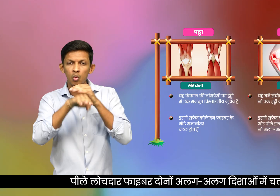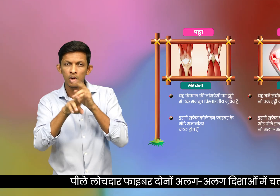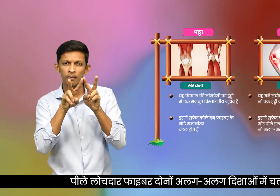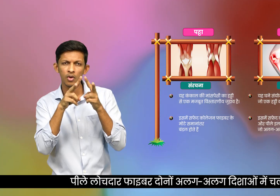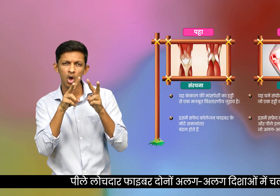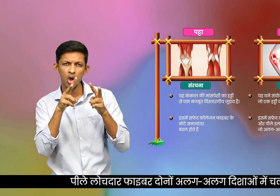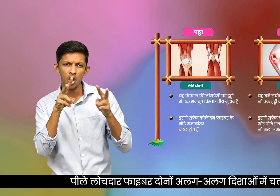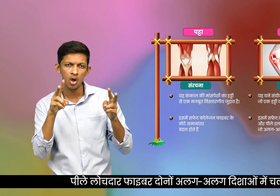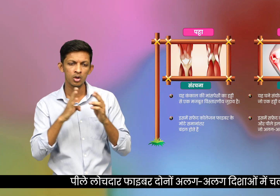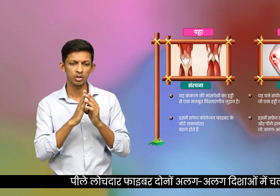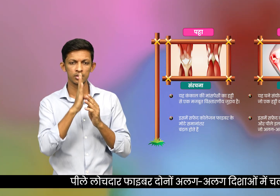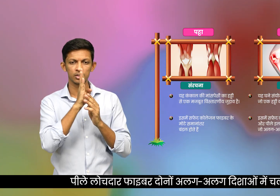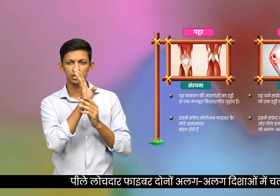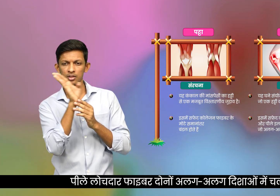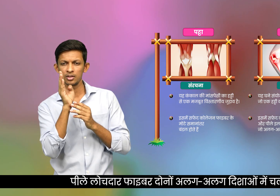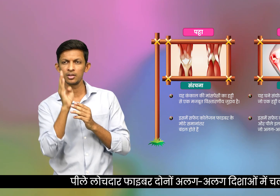हैं।